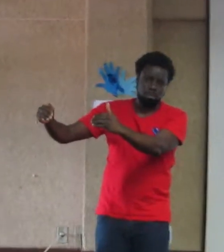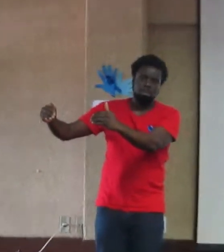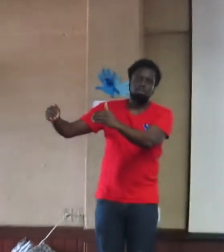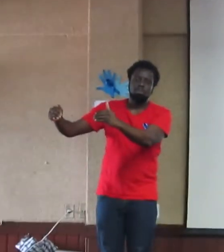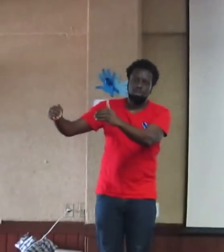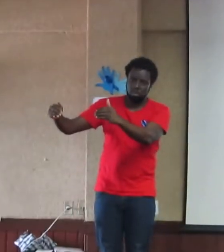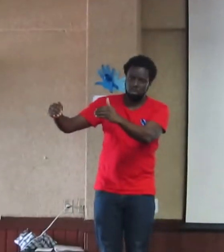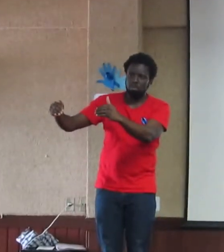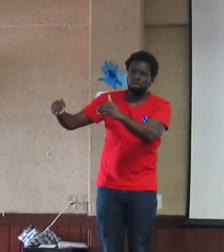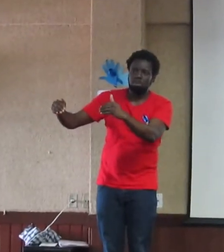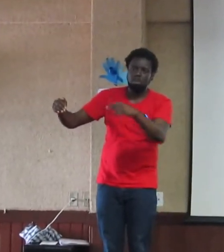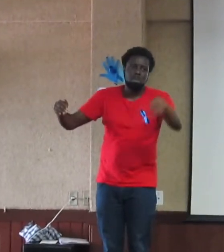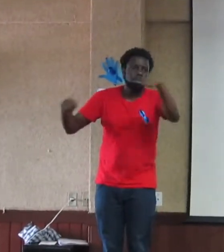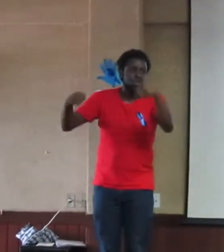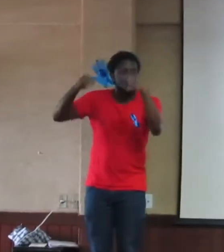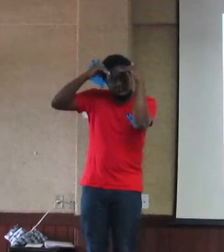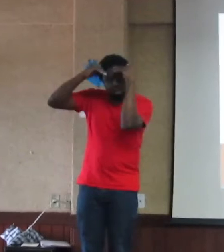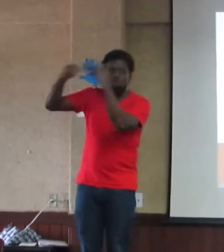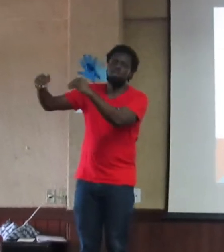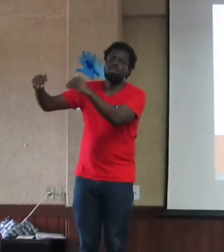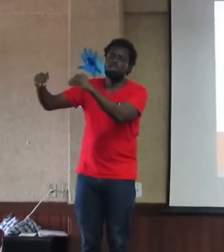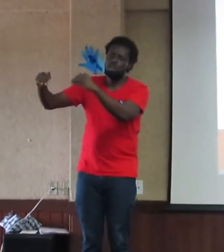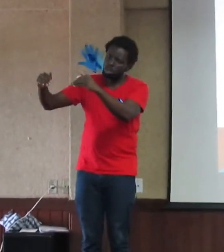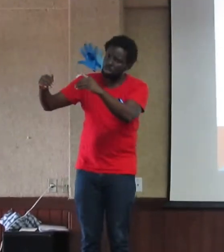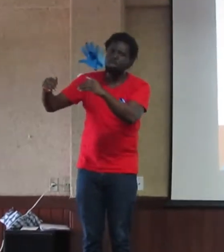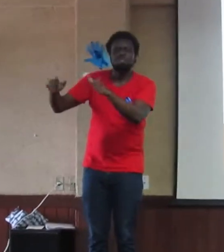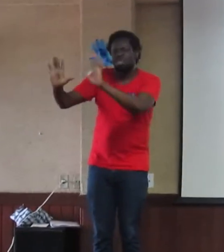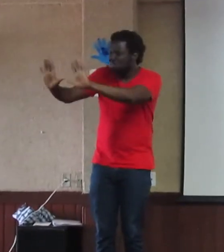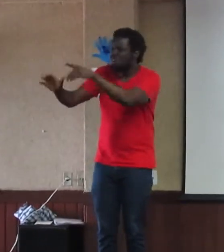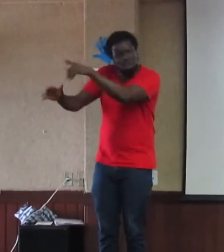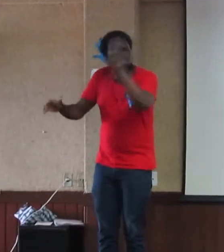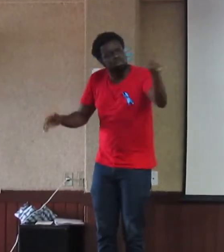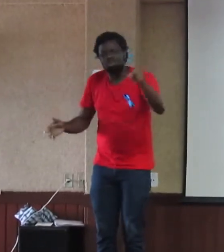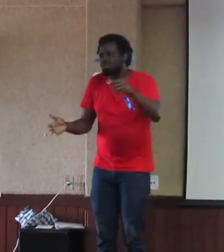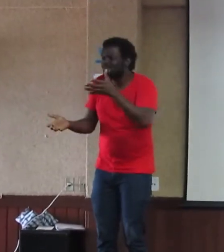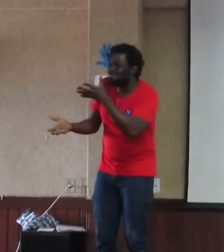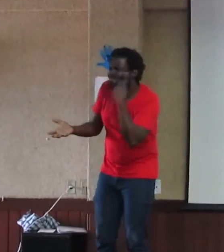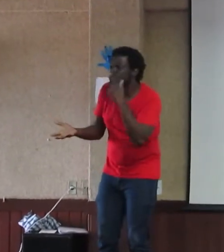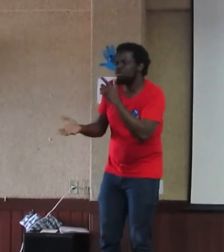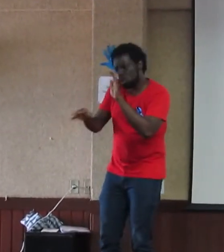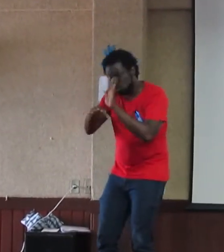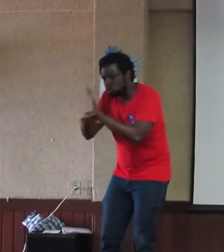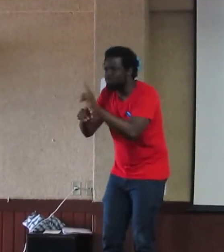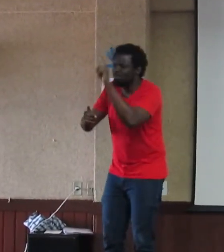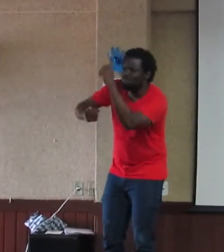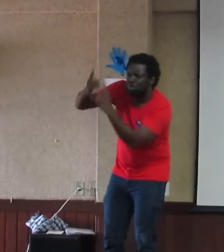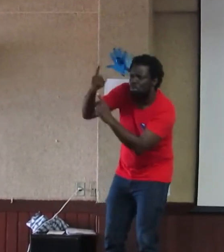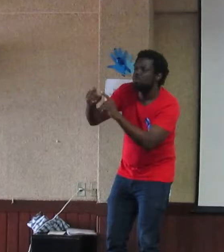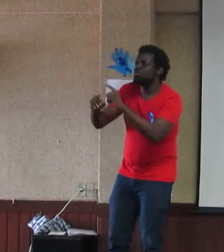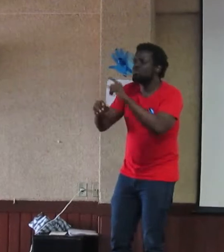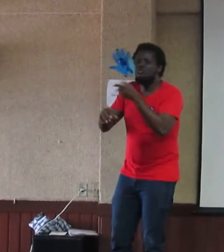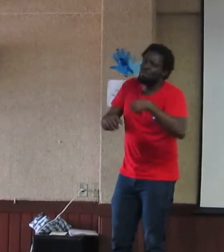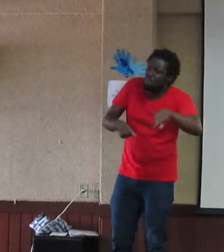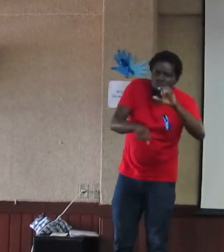surdo, falta conhecer quem é esse indivíduo. E isso é necessário, ter esse respeito. E às vezes muitos surdos